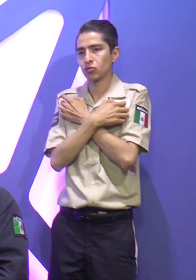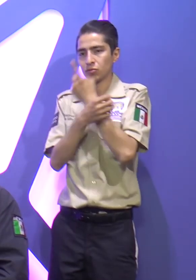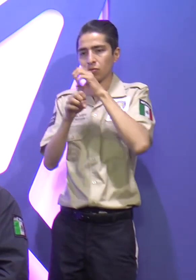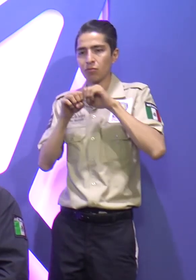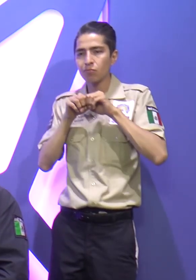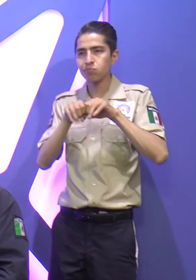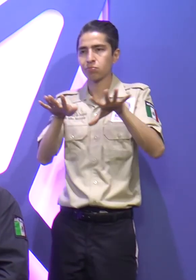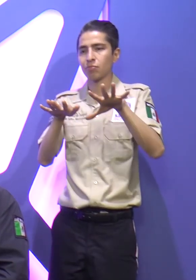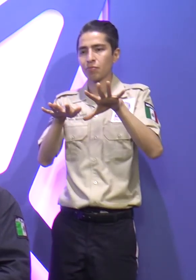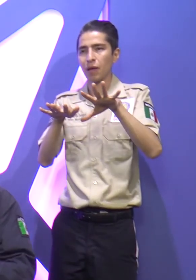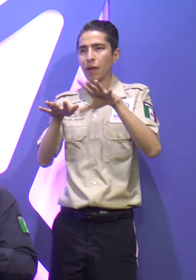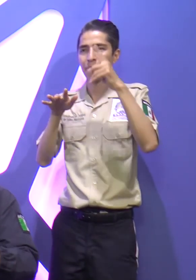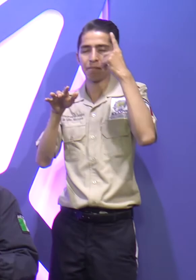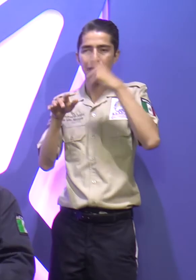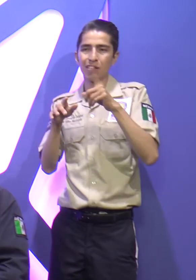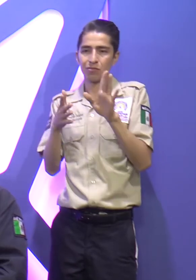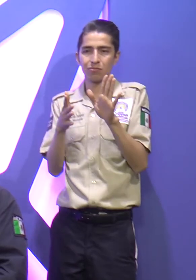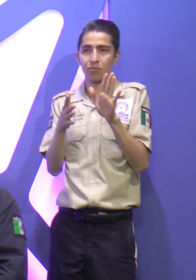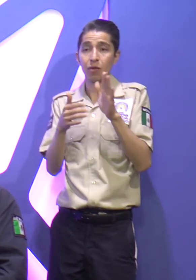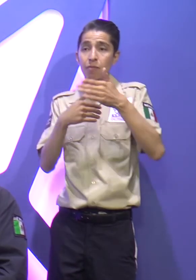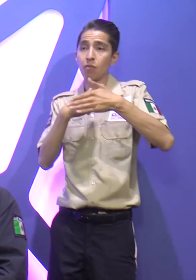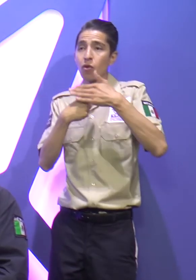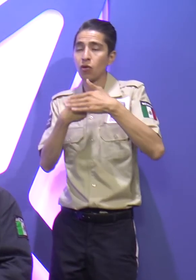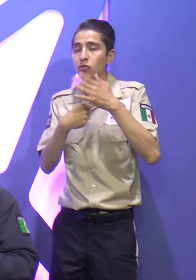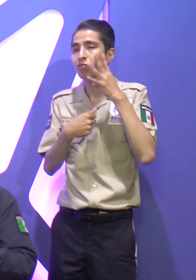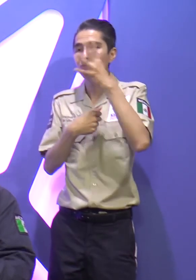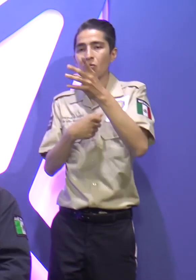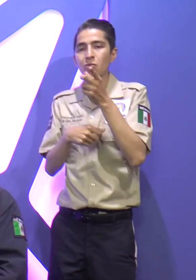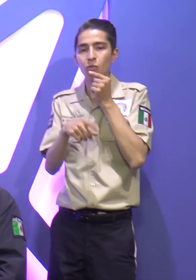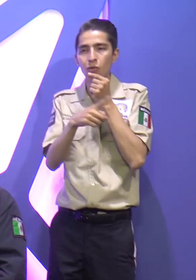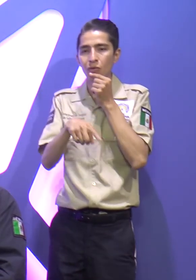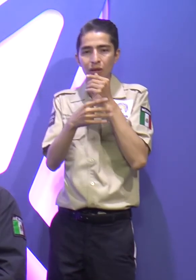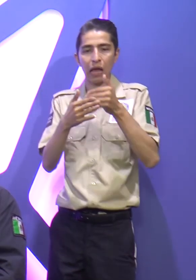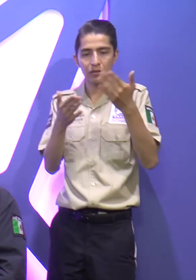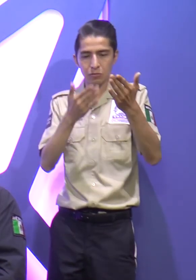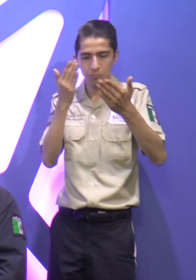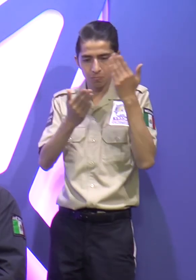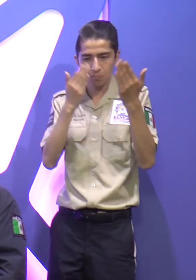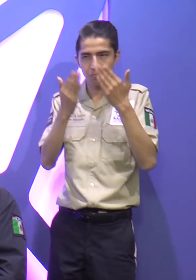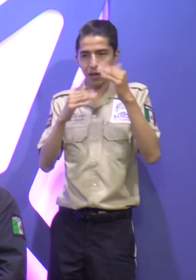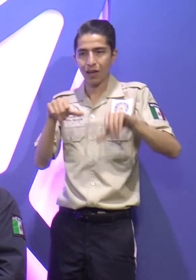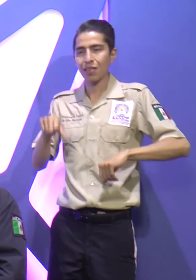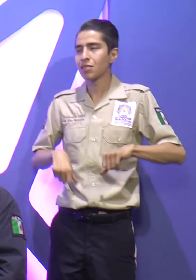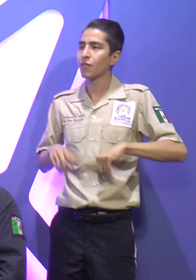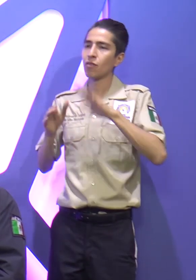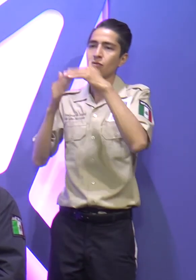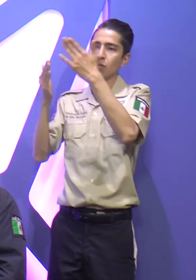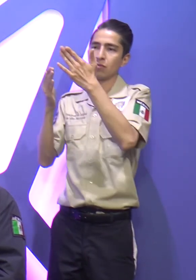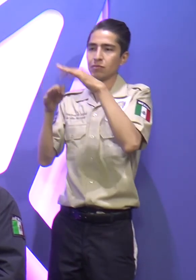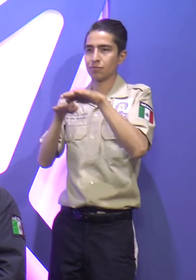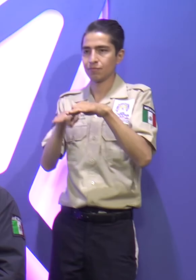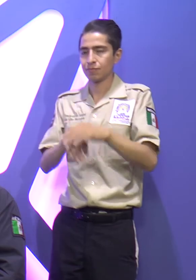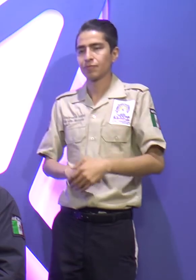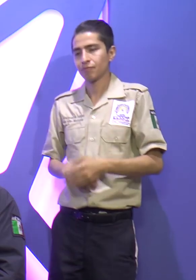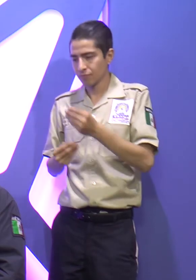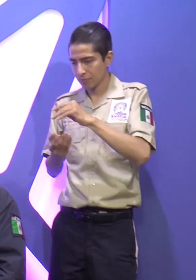transmitiendo al personal que va a ser policía y que ya se encuentra realizando actividades en el operativo.